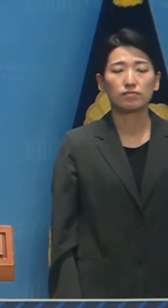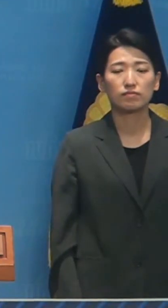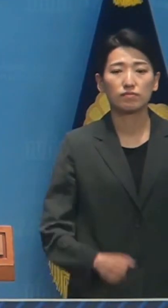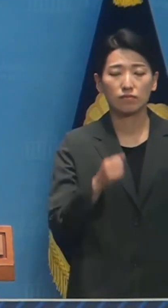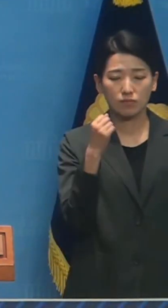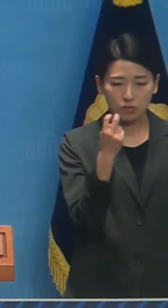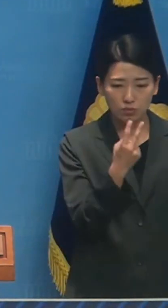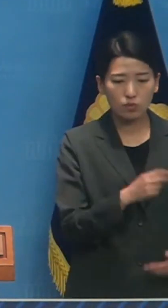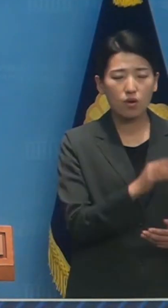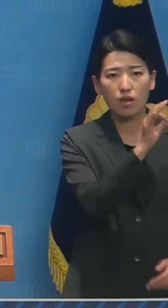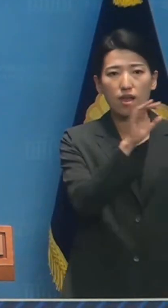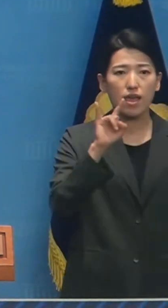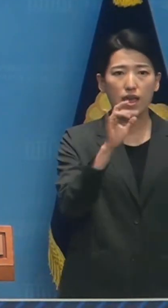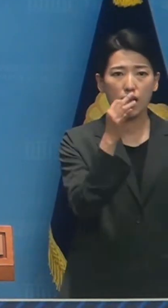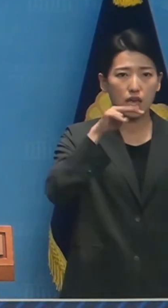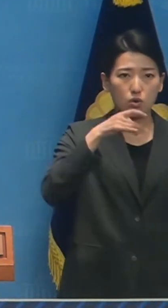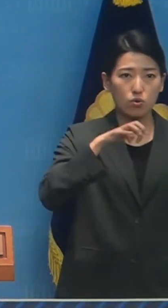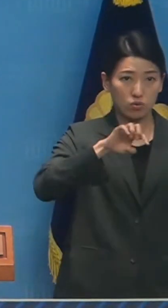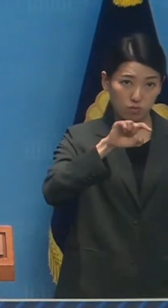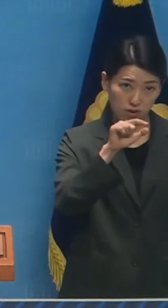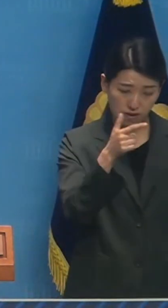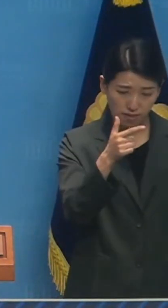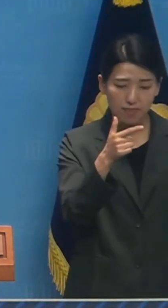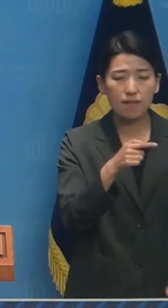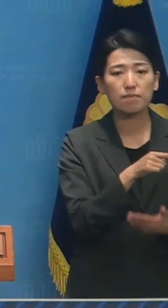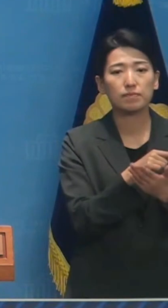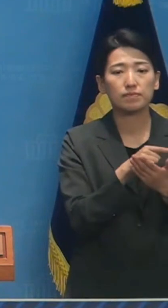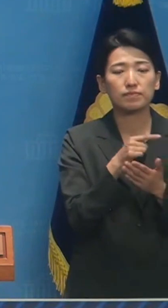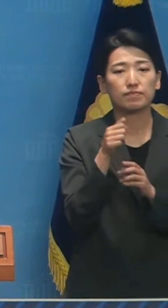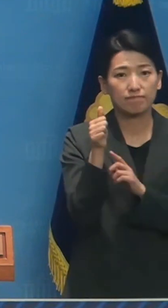오류애육원 출신 송준영님 모셨습니다.